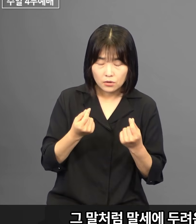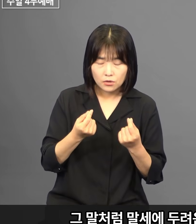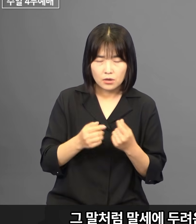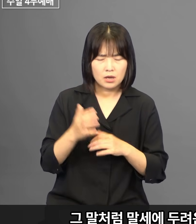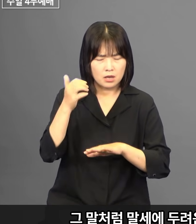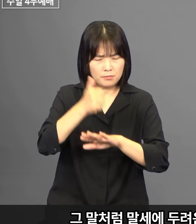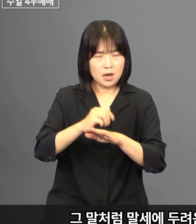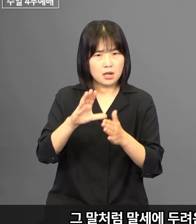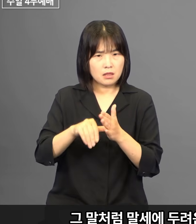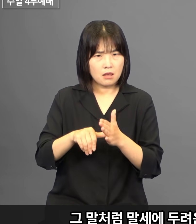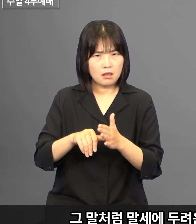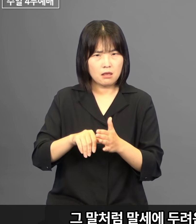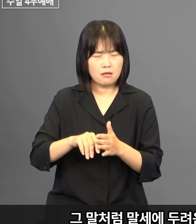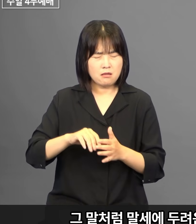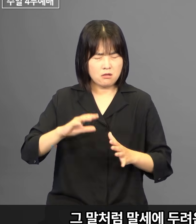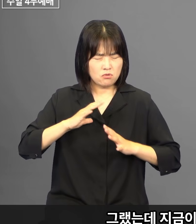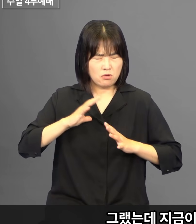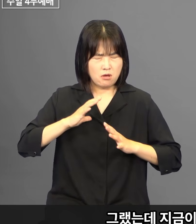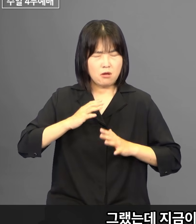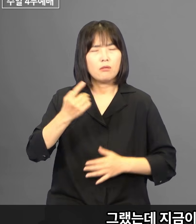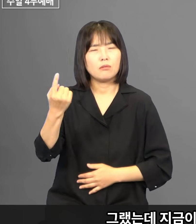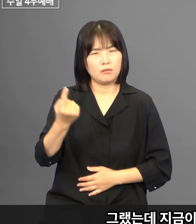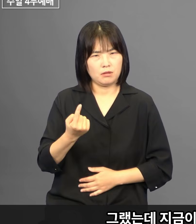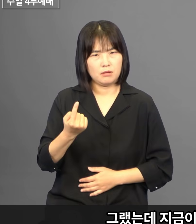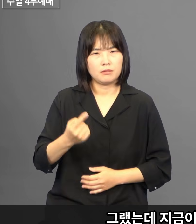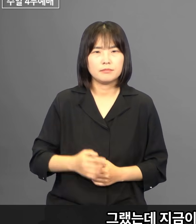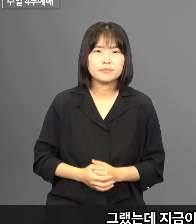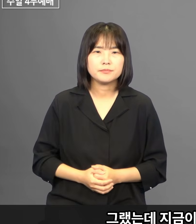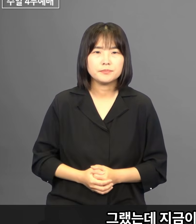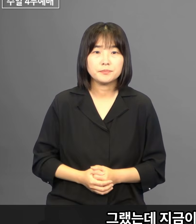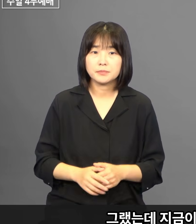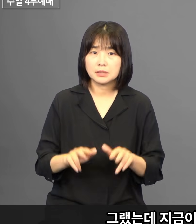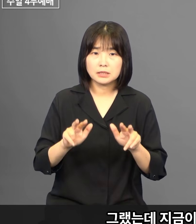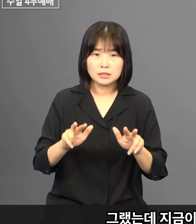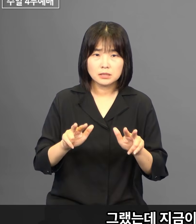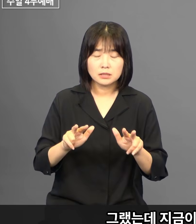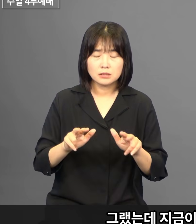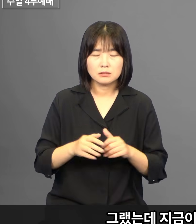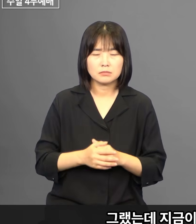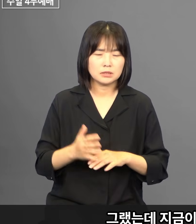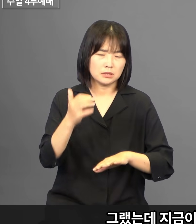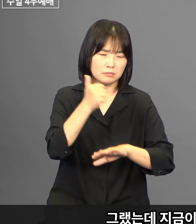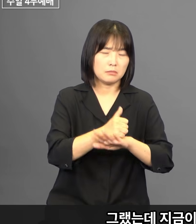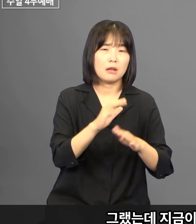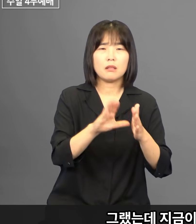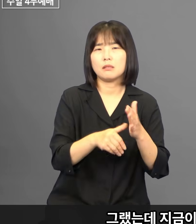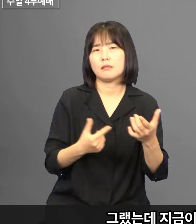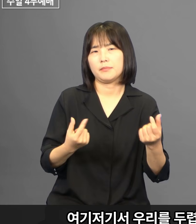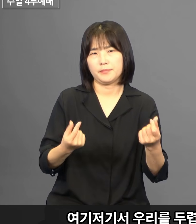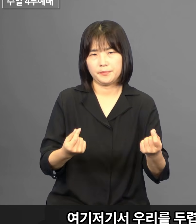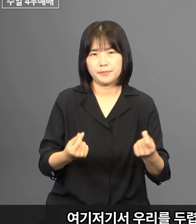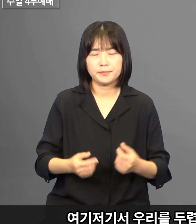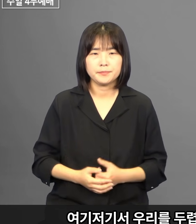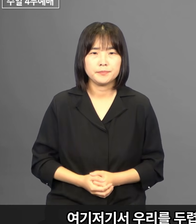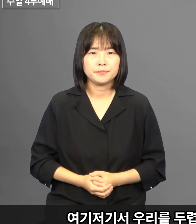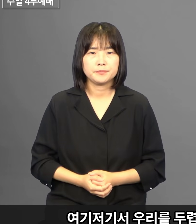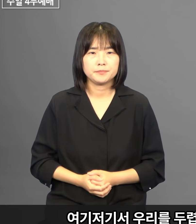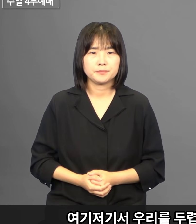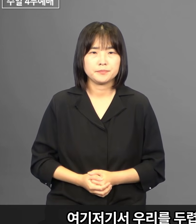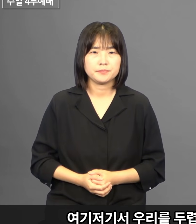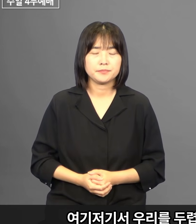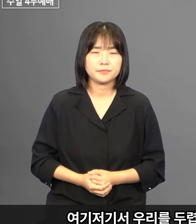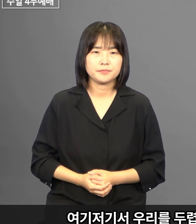일이 우리 가운데 임할 것이다 그랬는데, 지금이 바로 그와 같은 때입니다.